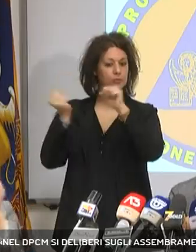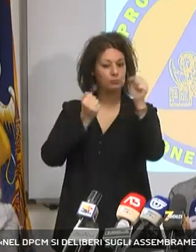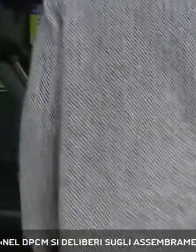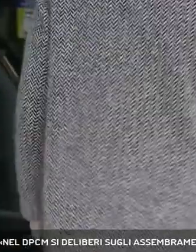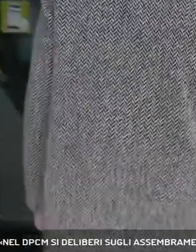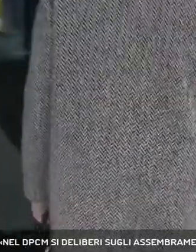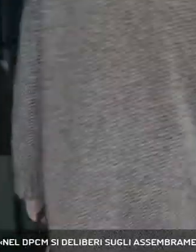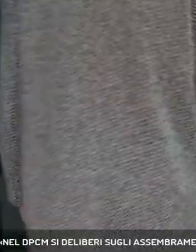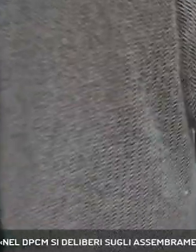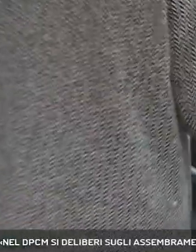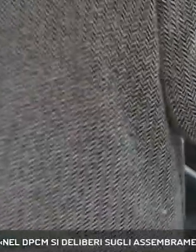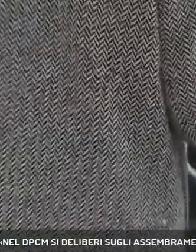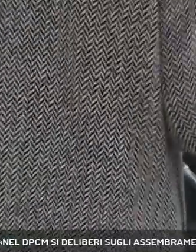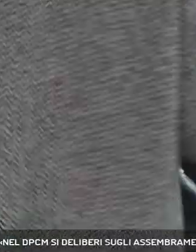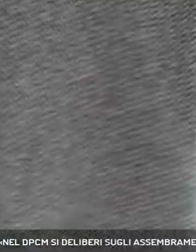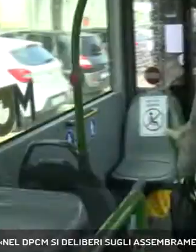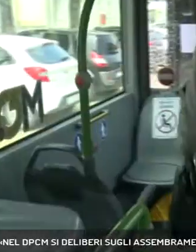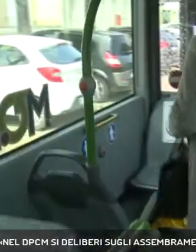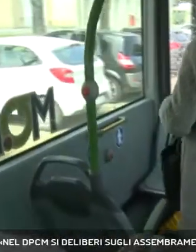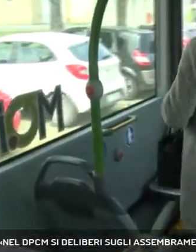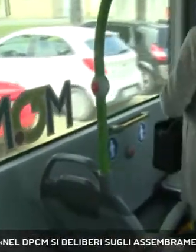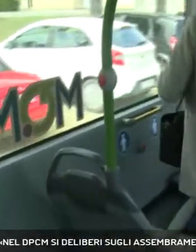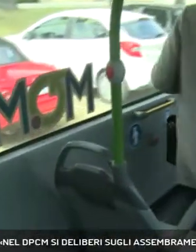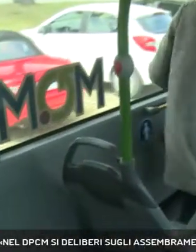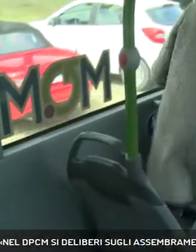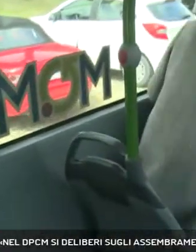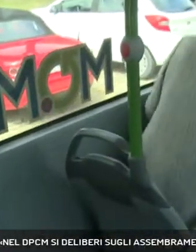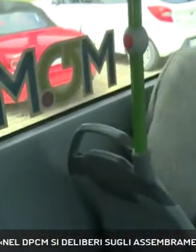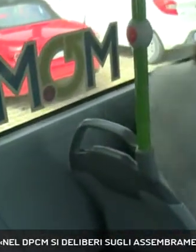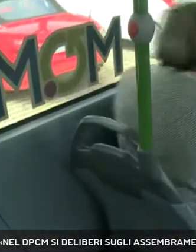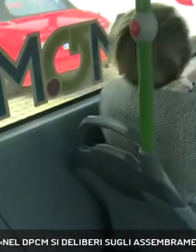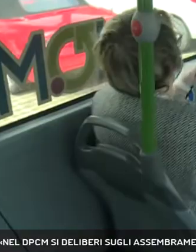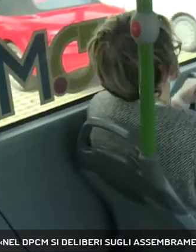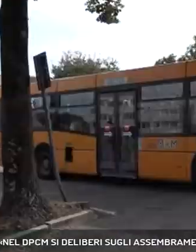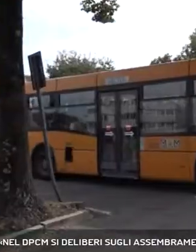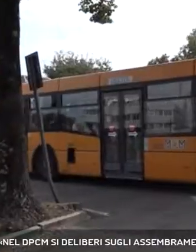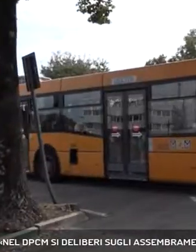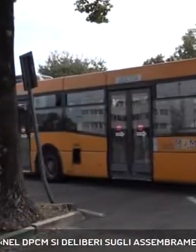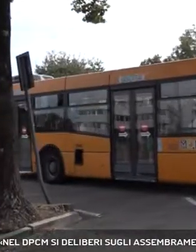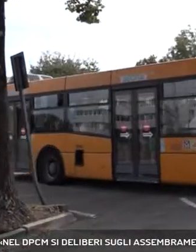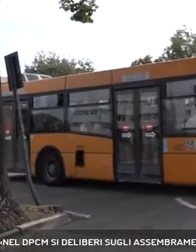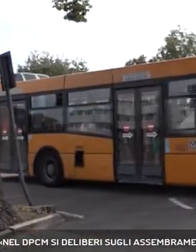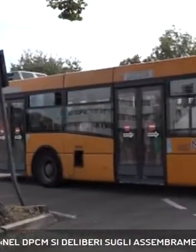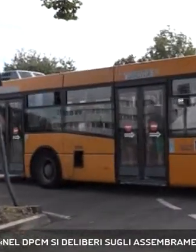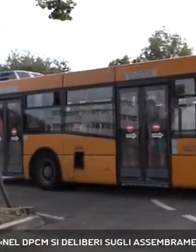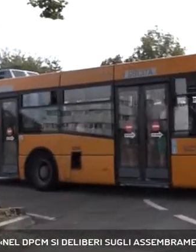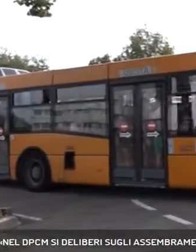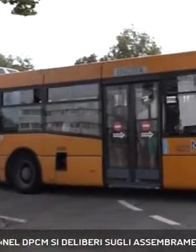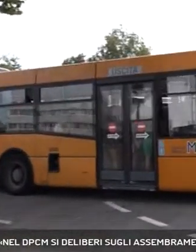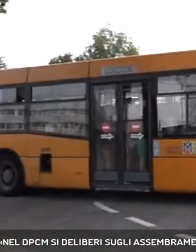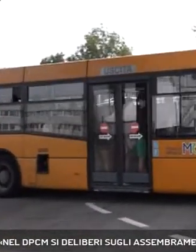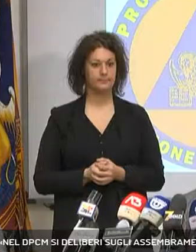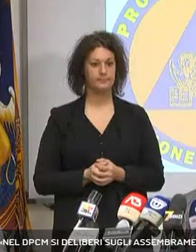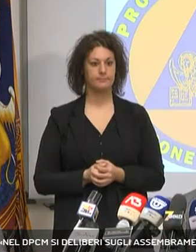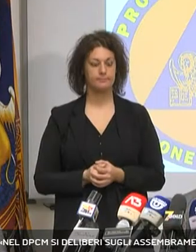d'acquisto e nel prossimo dpcm potrebbe essere previsto l'intervento dei prefetti sui territori per gestire il trasporto pubblico in vista della riapertura delle